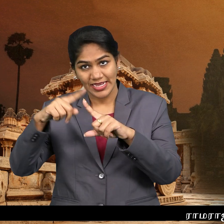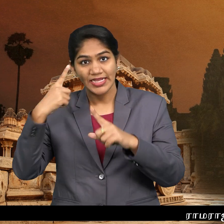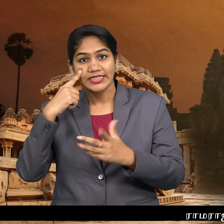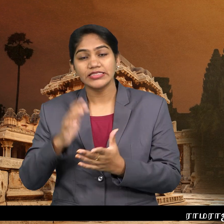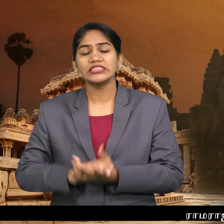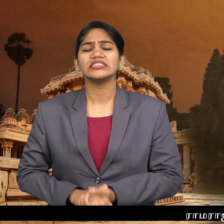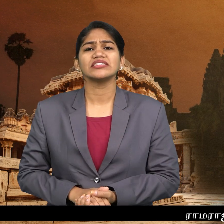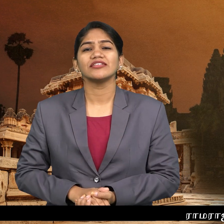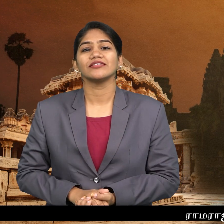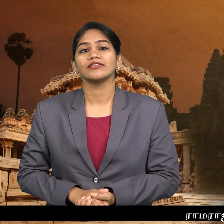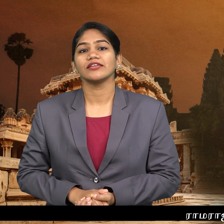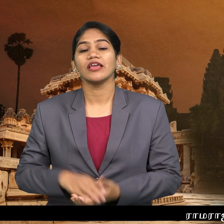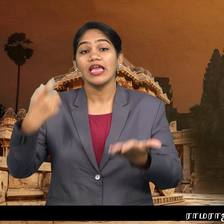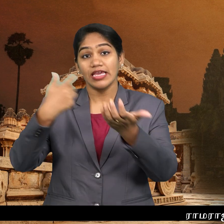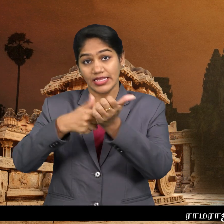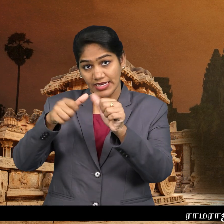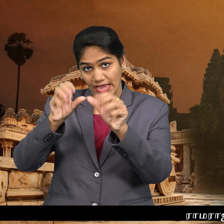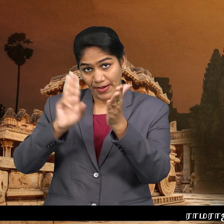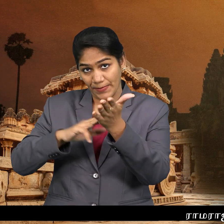ராமராஜ பூஷணா,